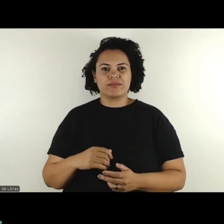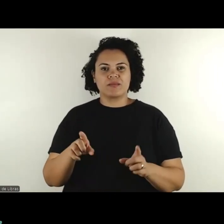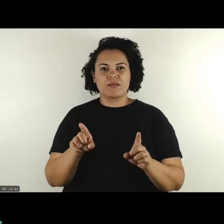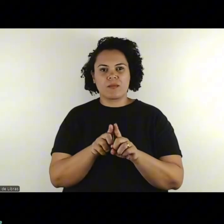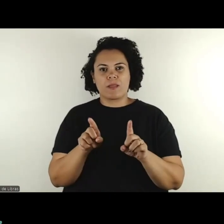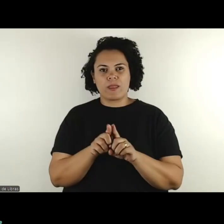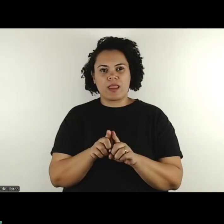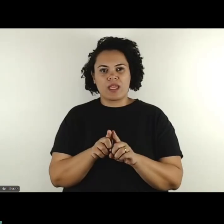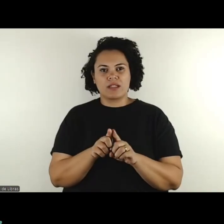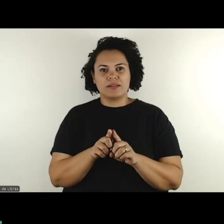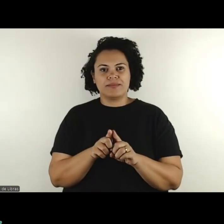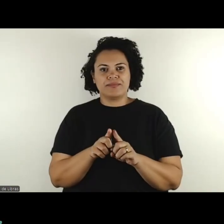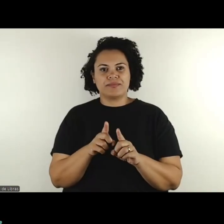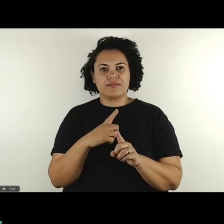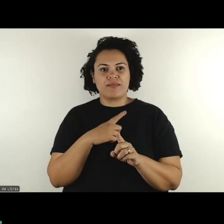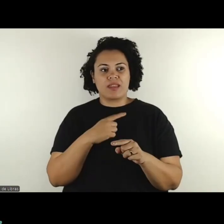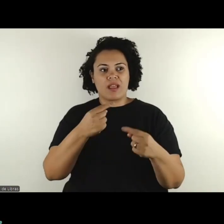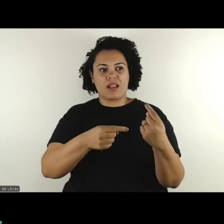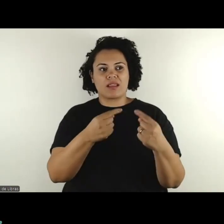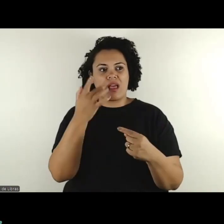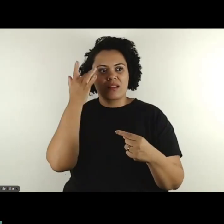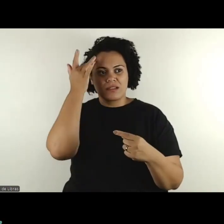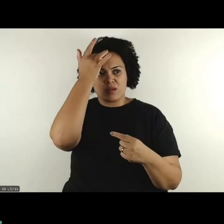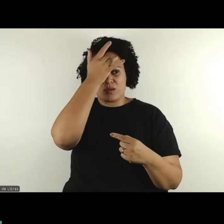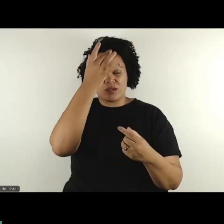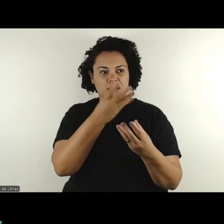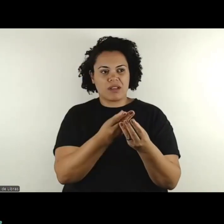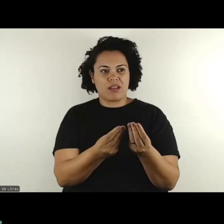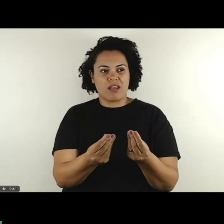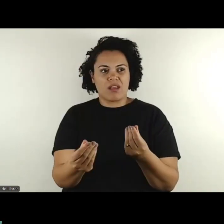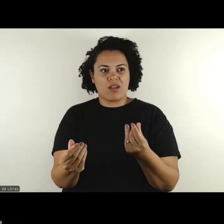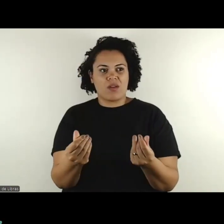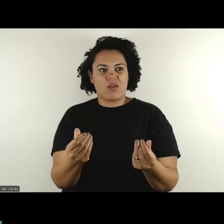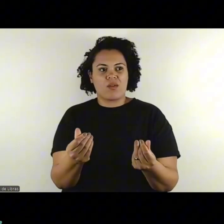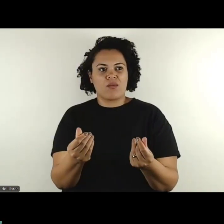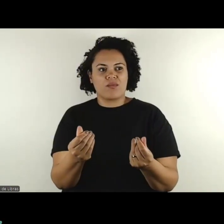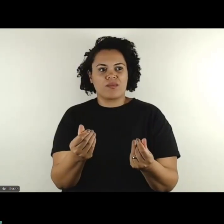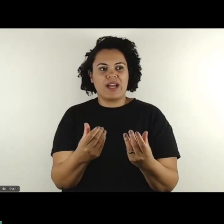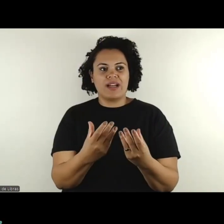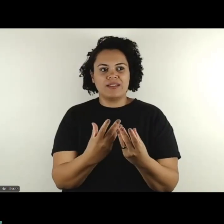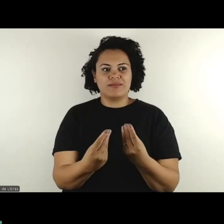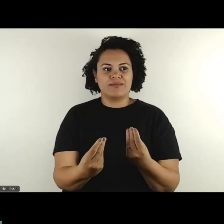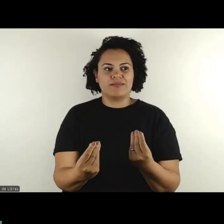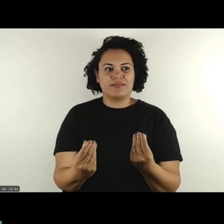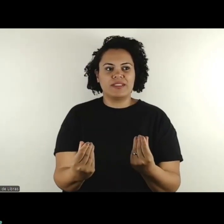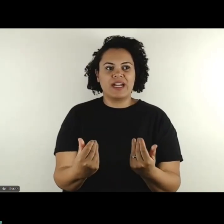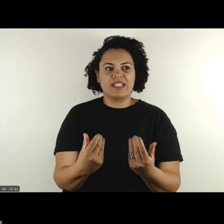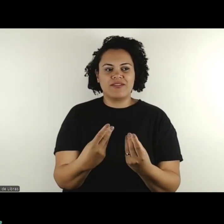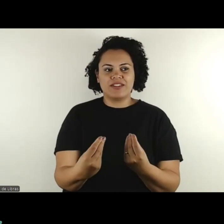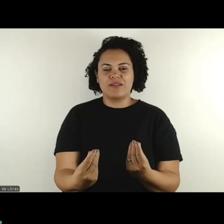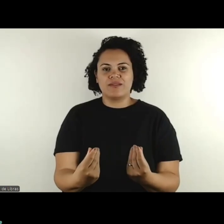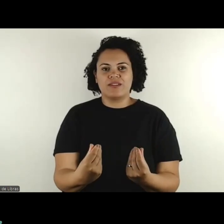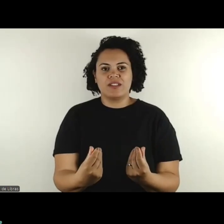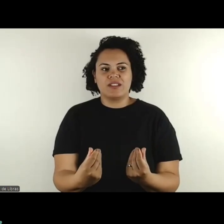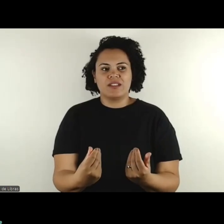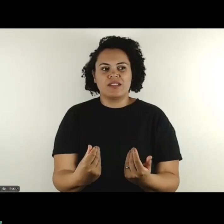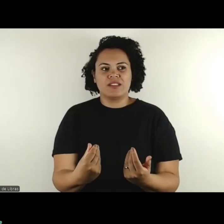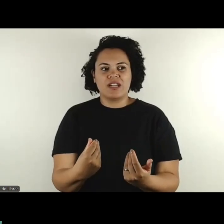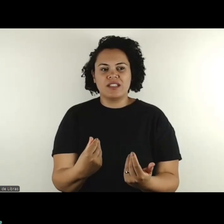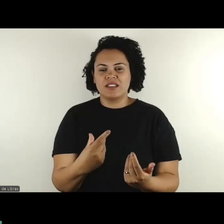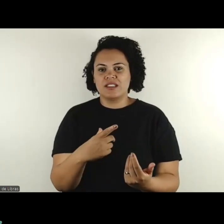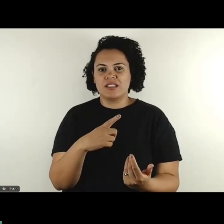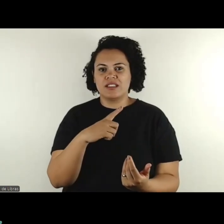um desmantelamento da política de saúde mental, álcool e outras drogas, construída até então. Né? Essa nova política ela